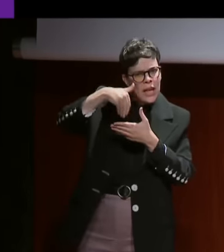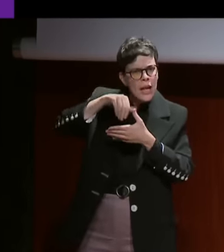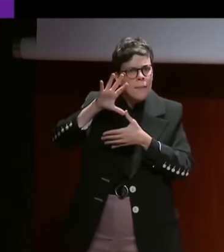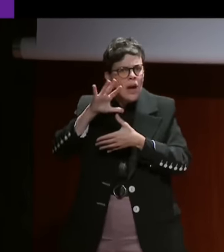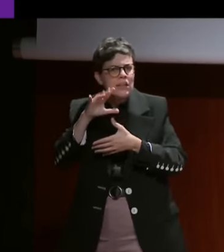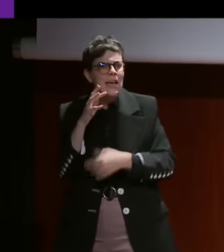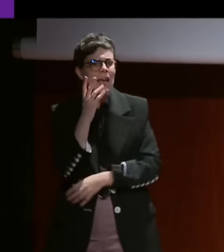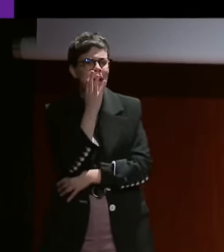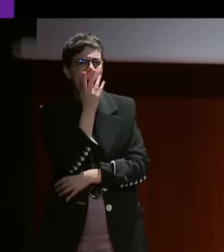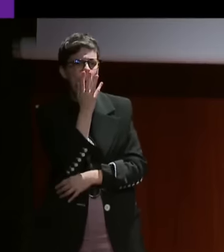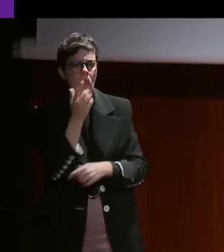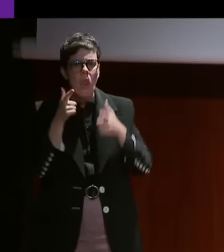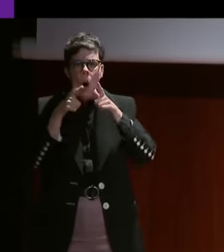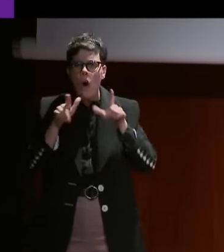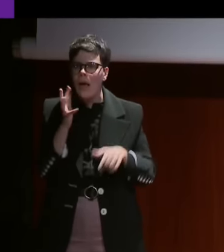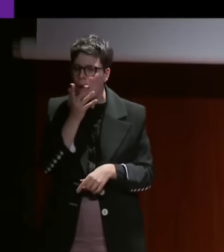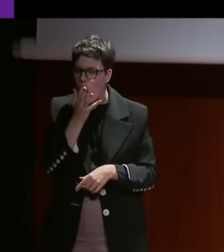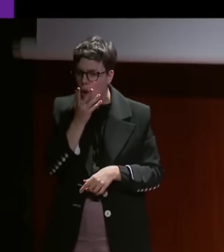Et lui,